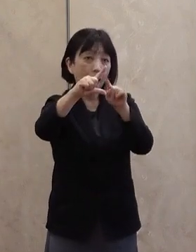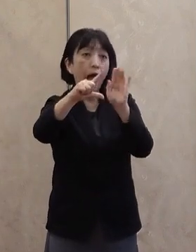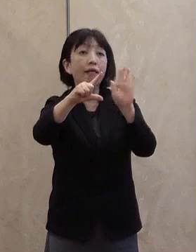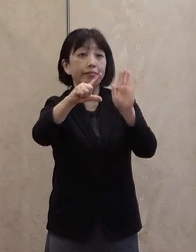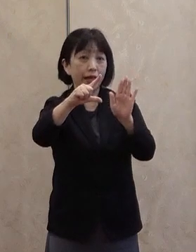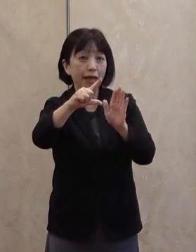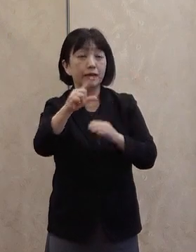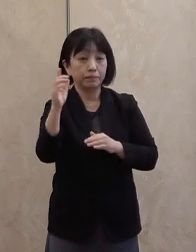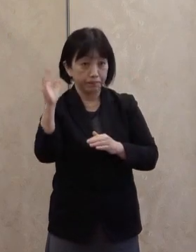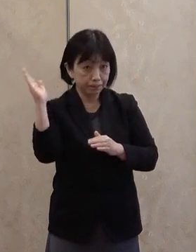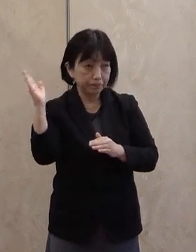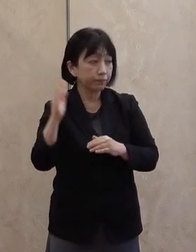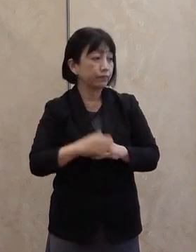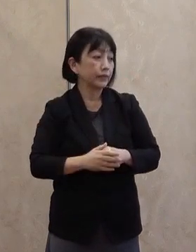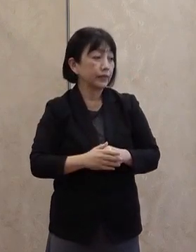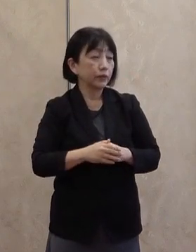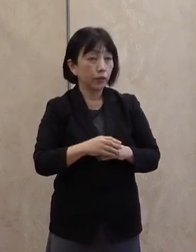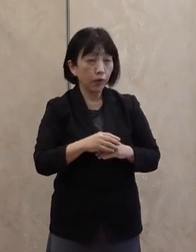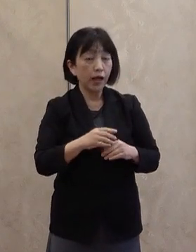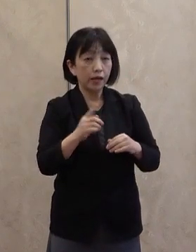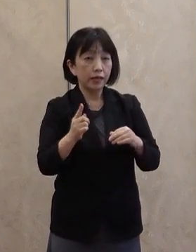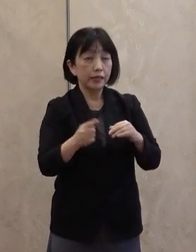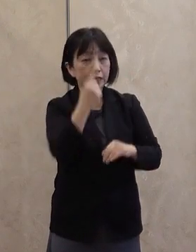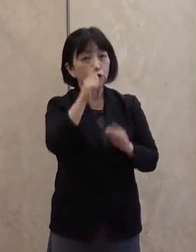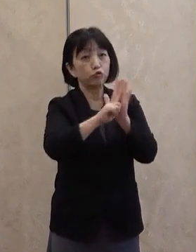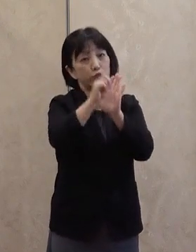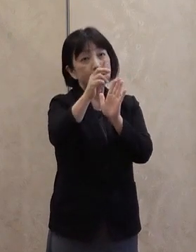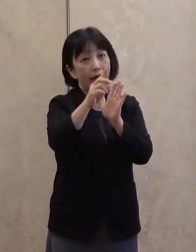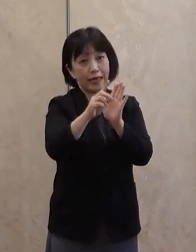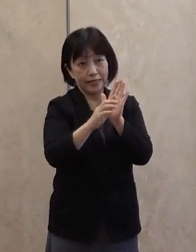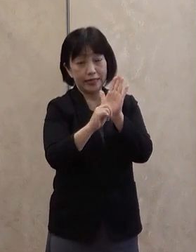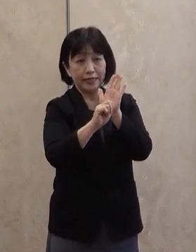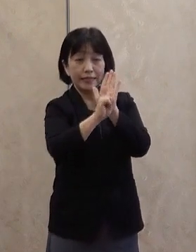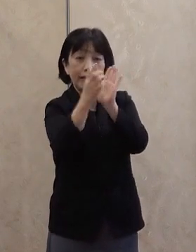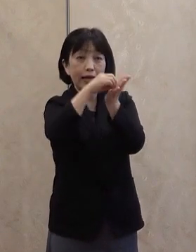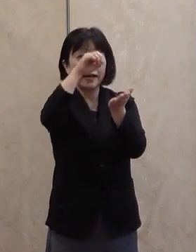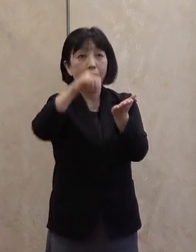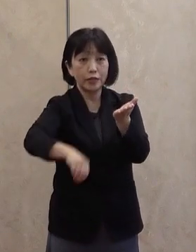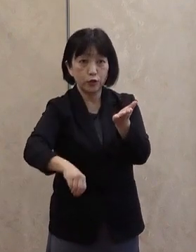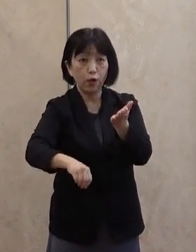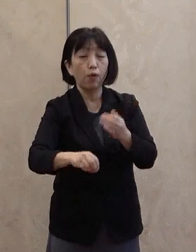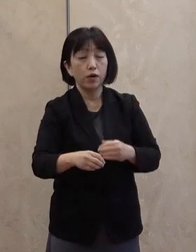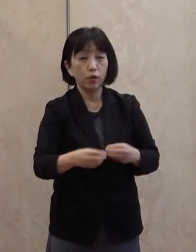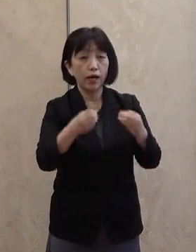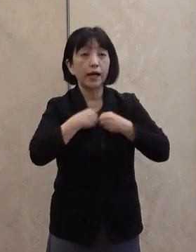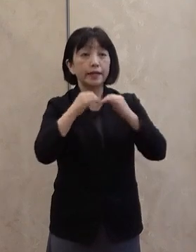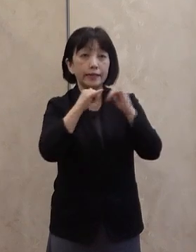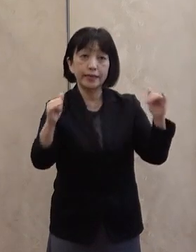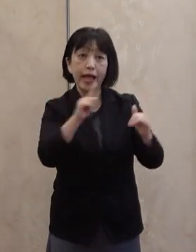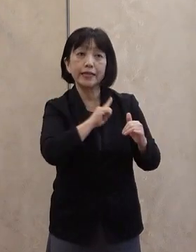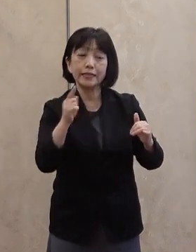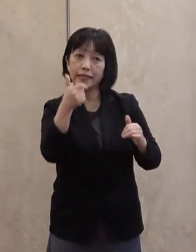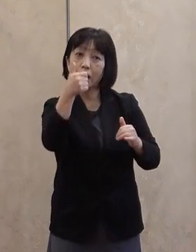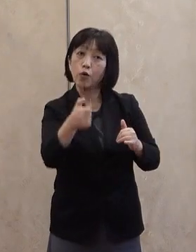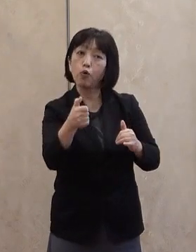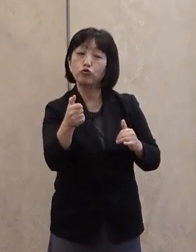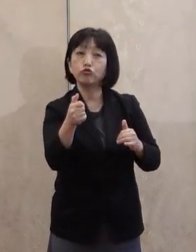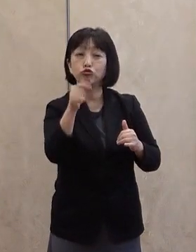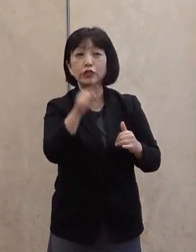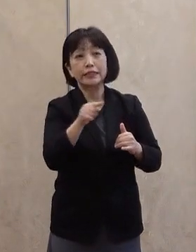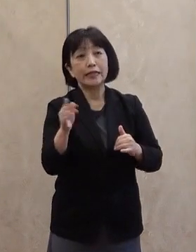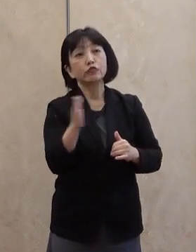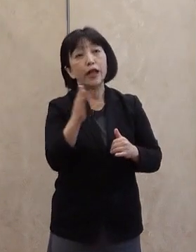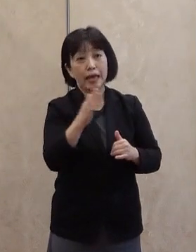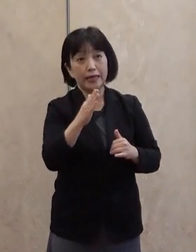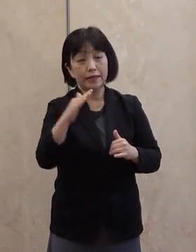ってですね、ここが緊急事態宣言が解除された時、この時は陽性者1日あたり50人ぐらいという状況で